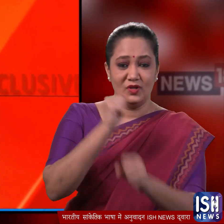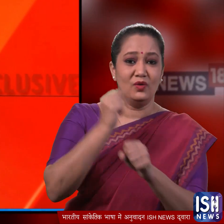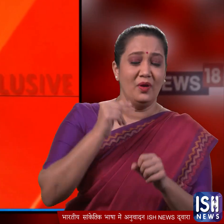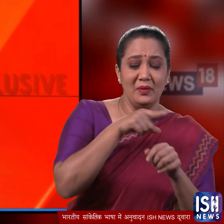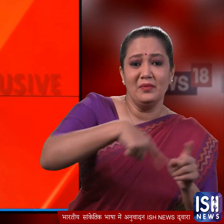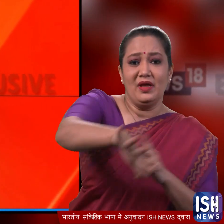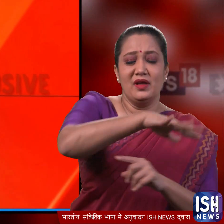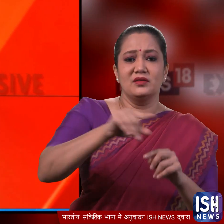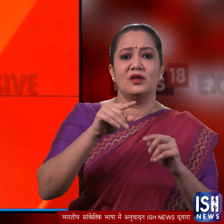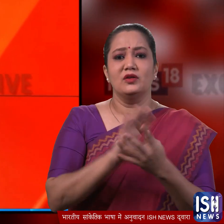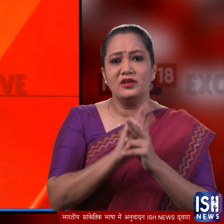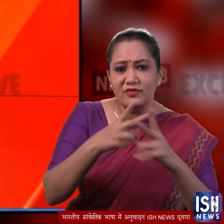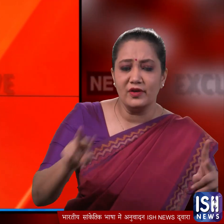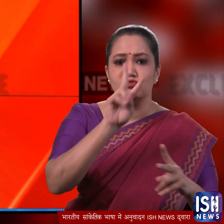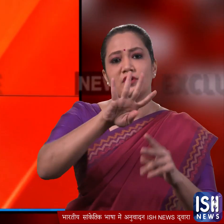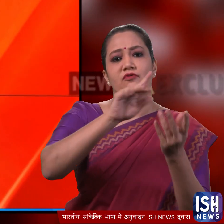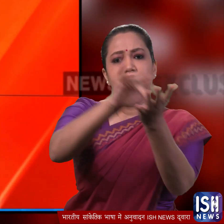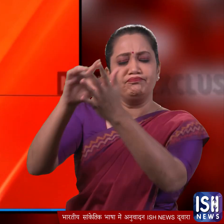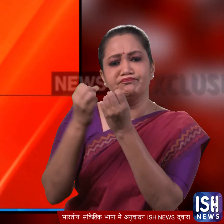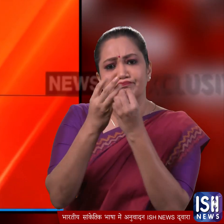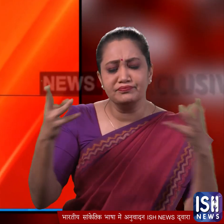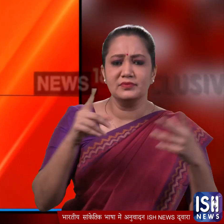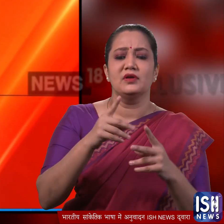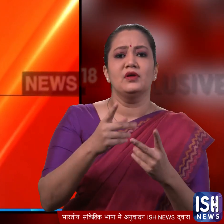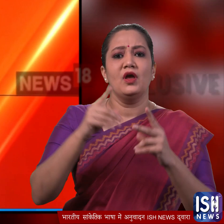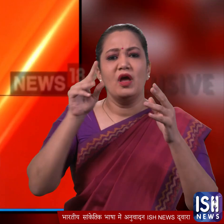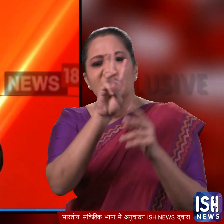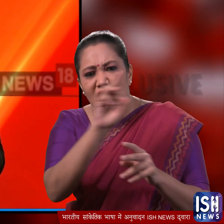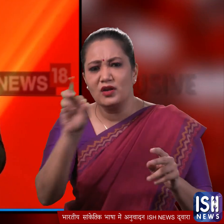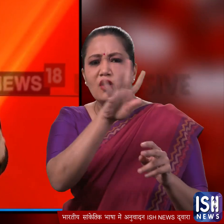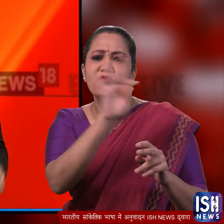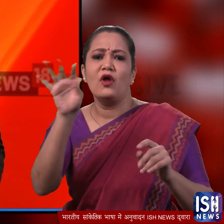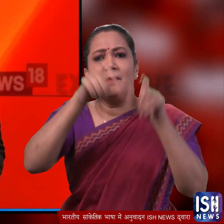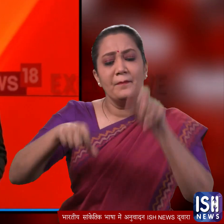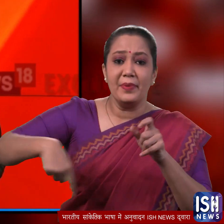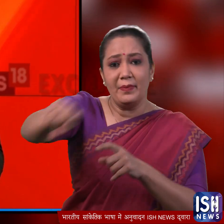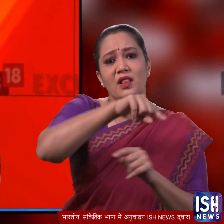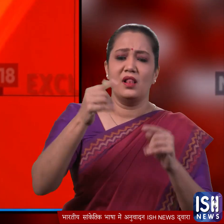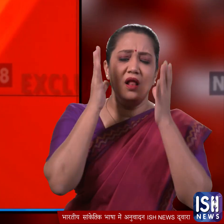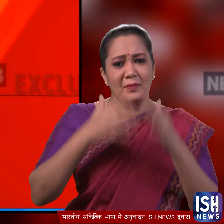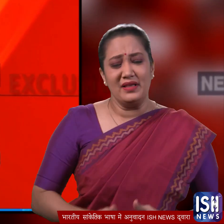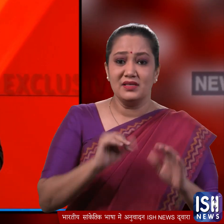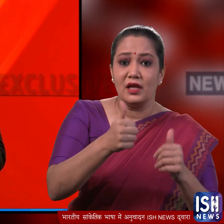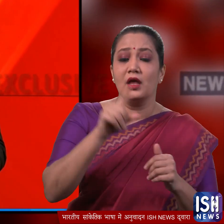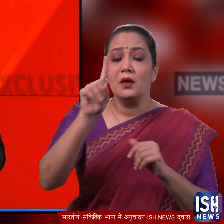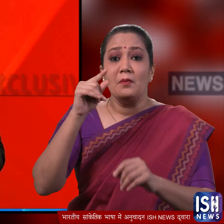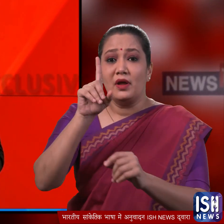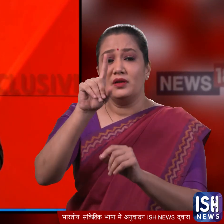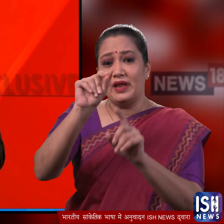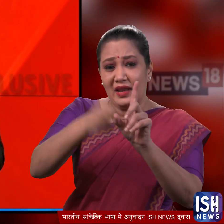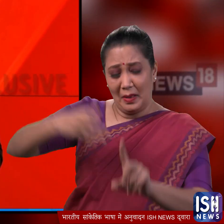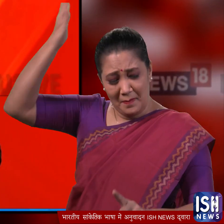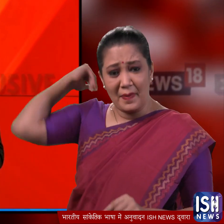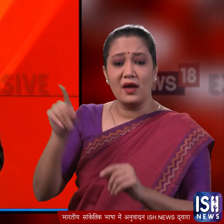कि गुरुग्राम में छोटी बड़ी करीब 1.5 दर्जन मस्जिदें हैं जहां एक साथ 300-400 लोग ही नमाज पढ़ सकते हैं, जबकि 10 साल पहले ही गुरुग्राम शहर